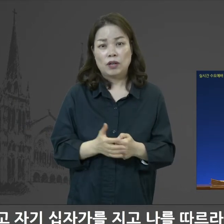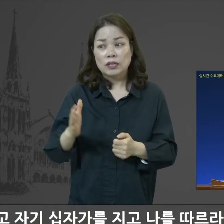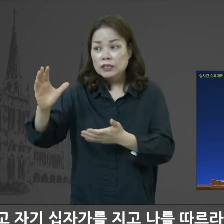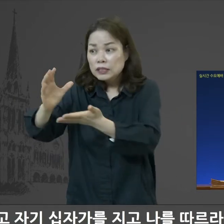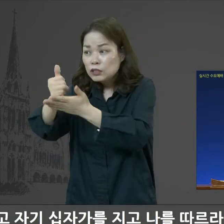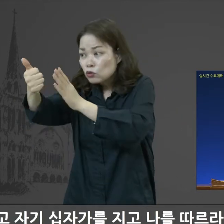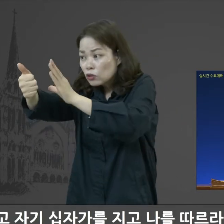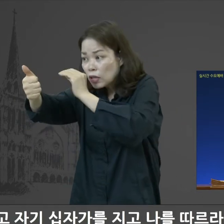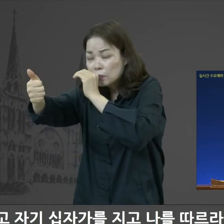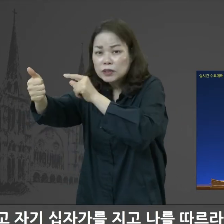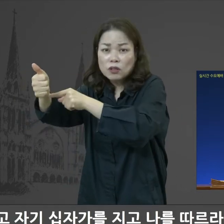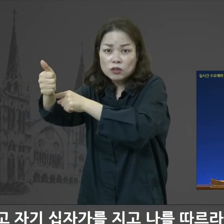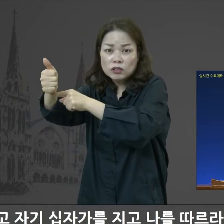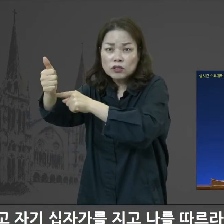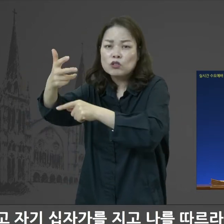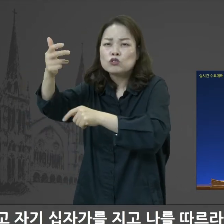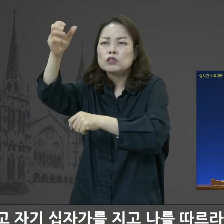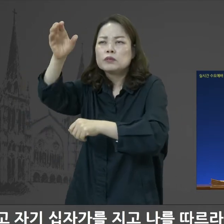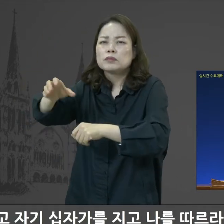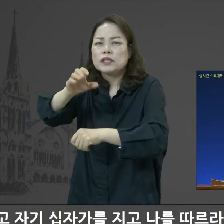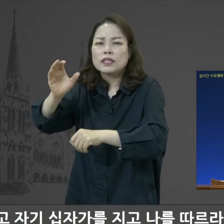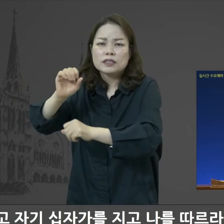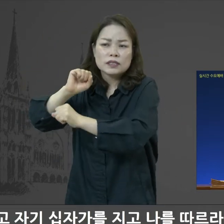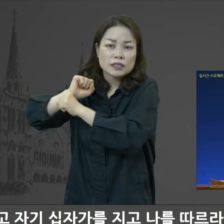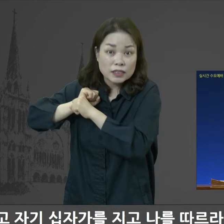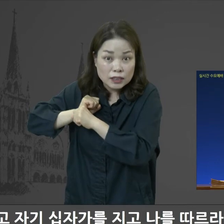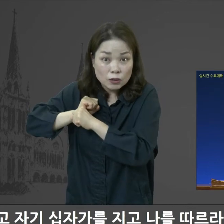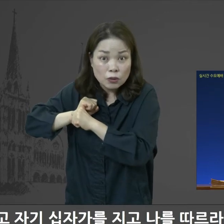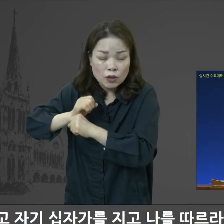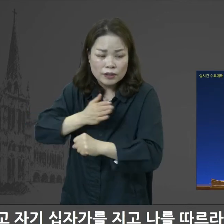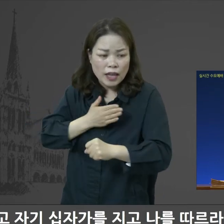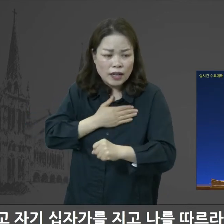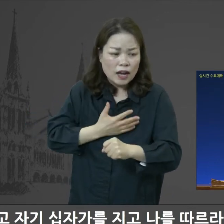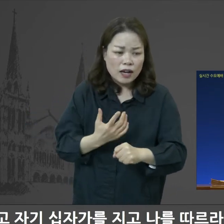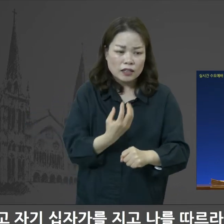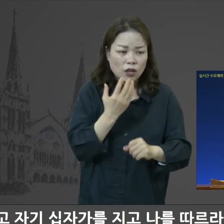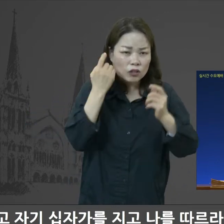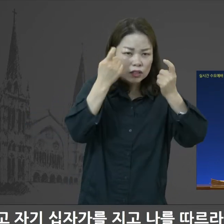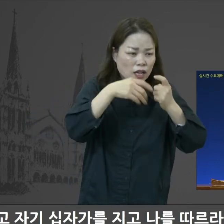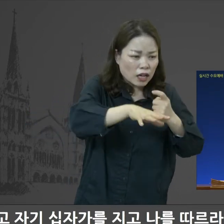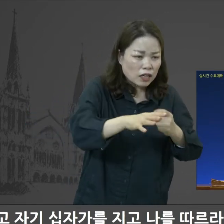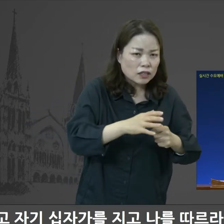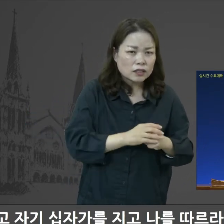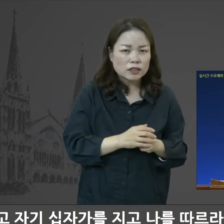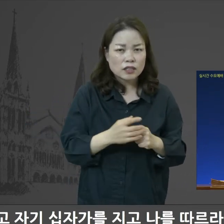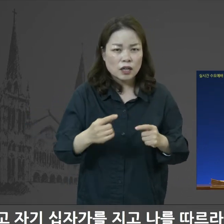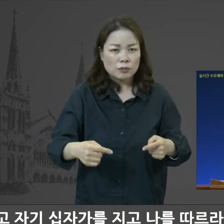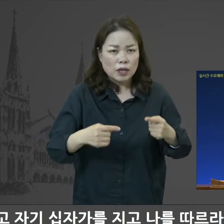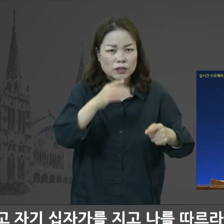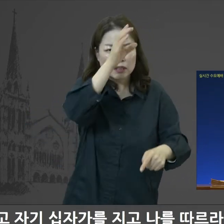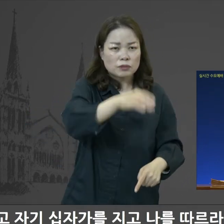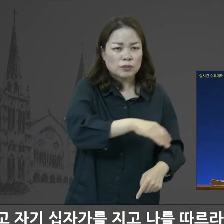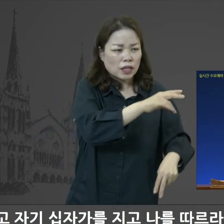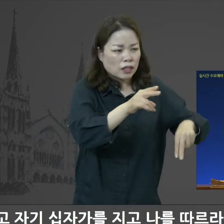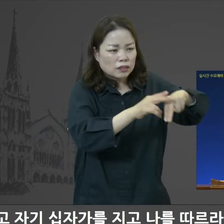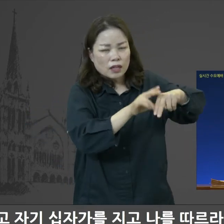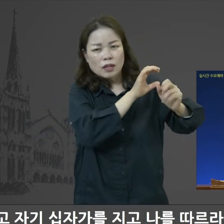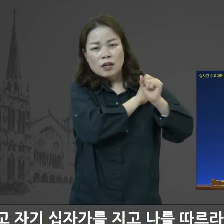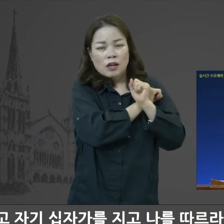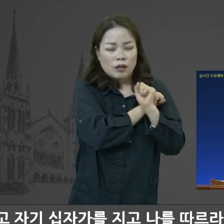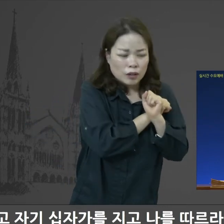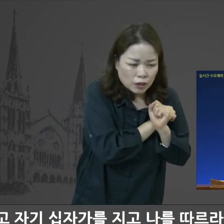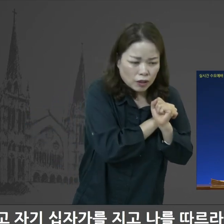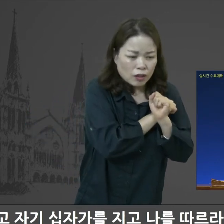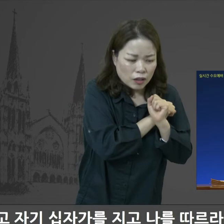그리스도를 닮는다는 것은 주님의 십자가를 내가 지겠다고 성지순례를 가서 바퀴가 달린 십자가 모양의 나무를 어깨 메고